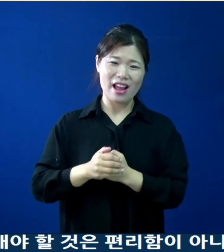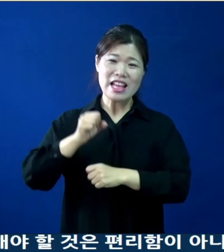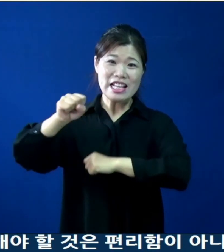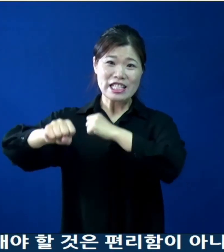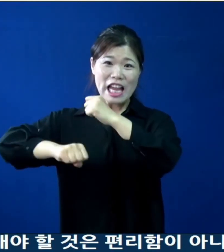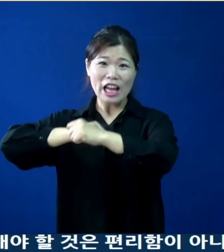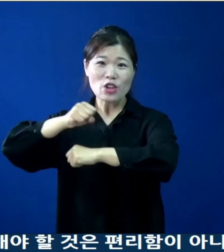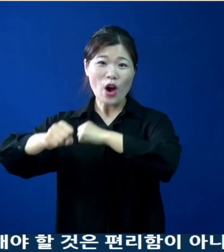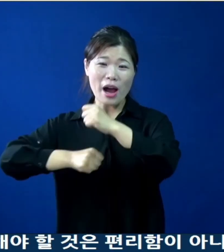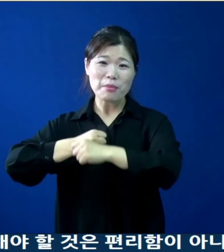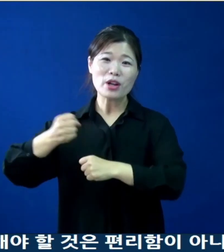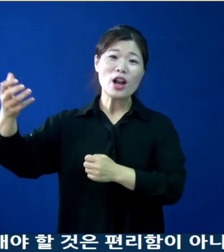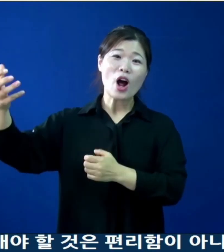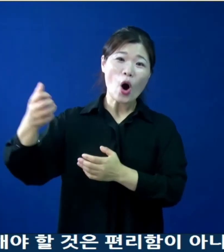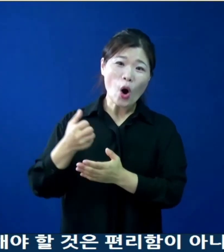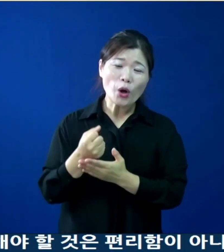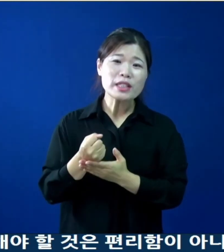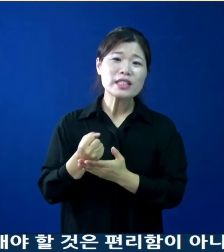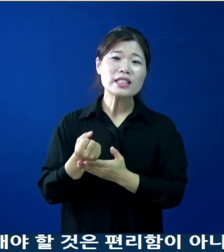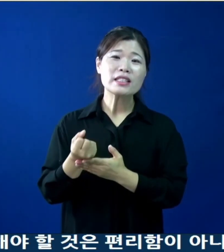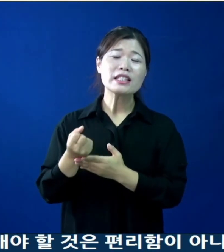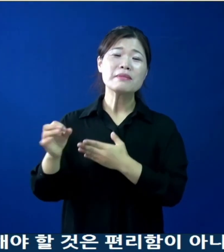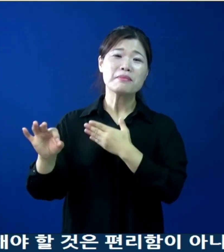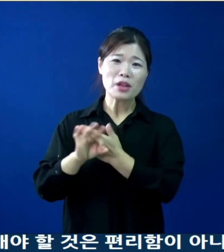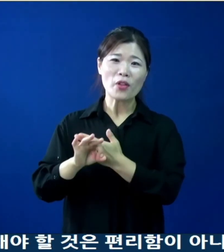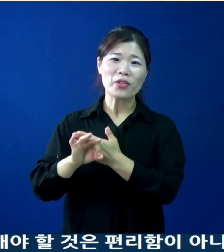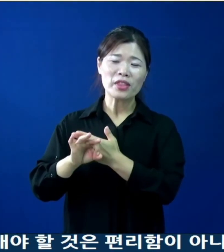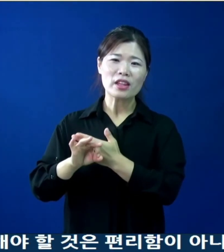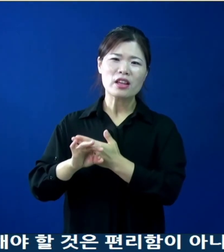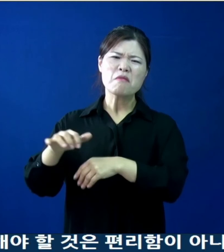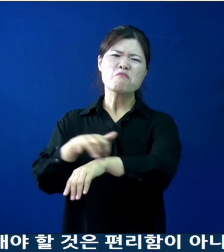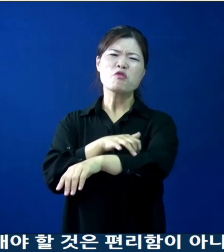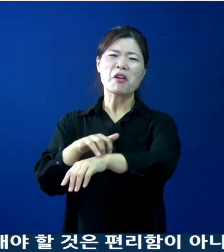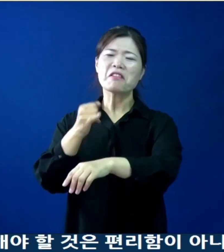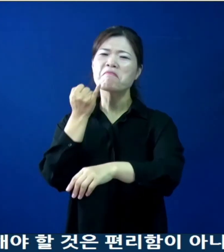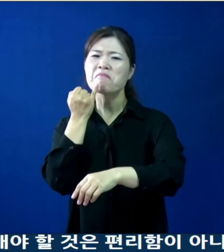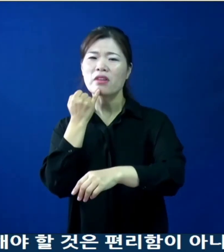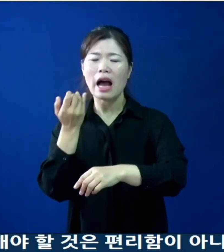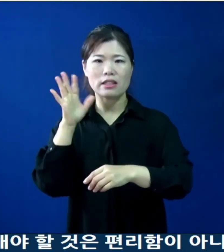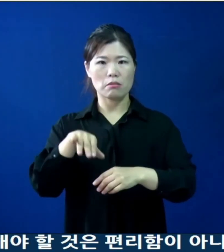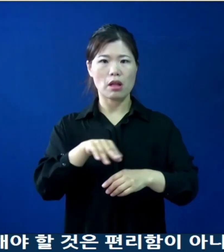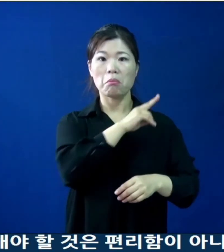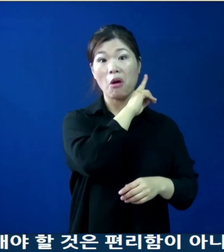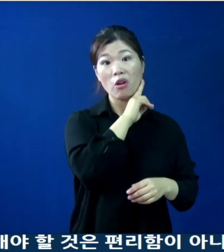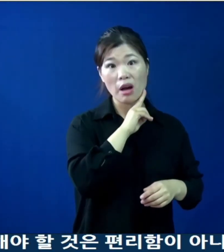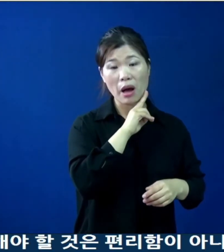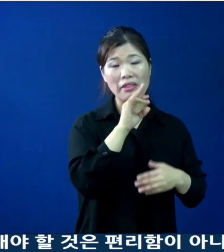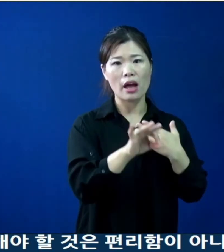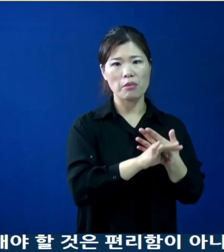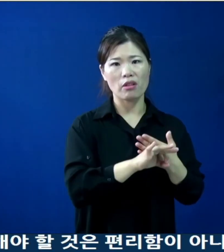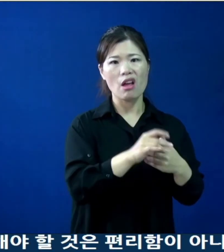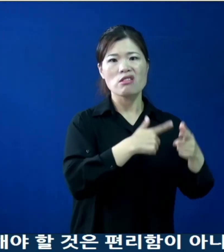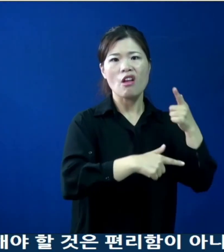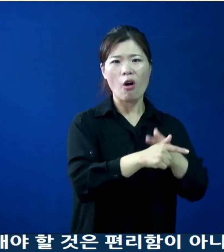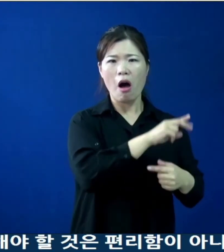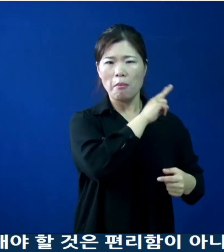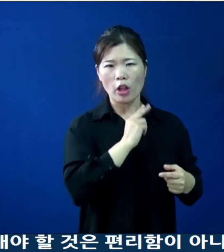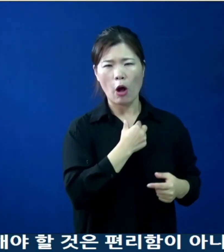엄격한 것도 기쁘게 할 수 있습니다. 근데 편리함을 추구하면요, 계속 불편해집니다. 더 편리한